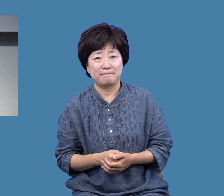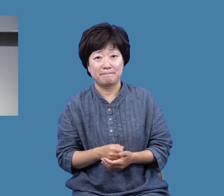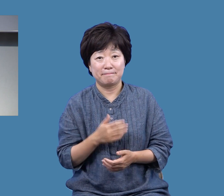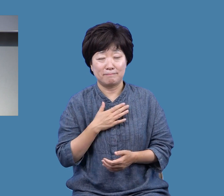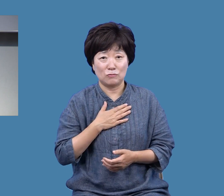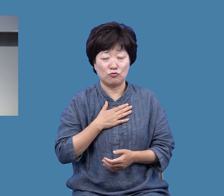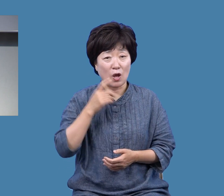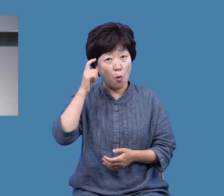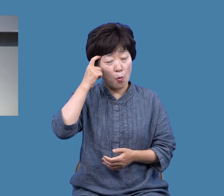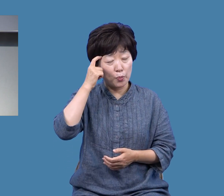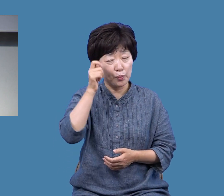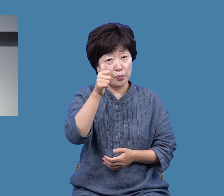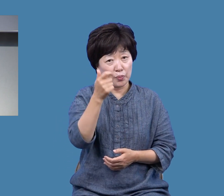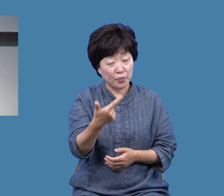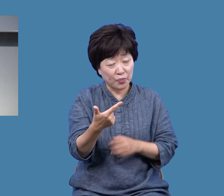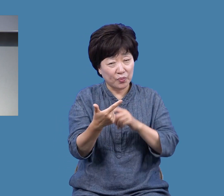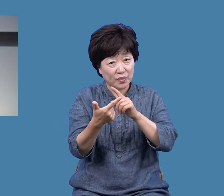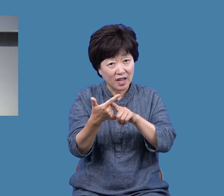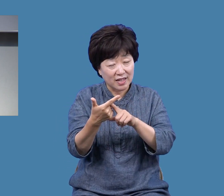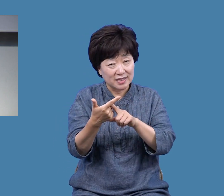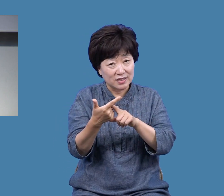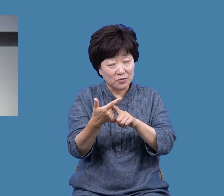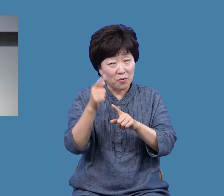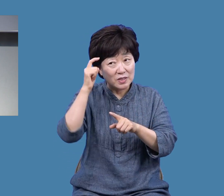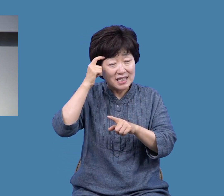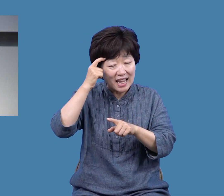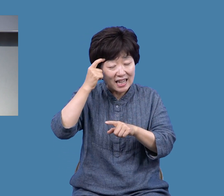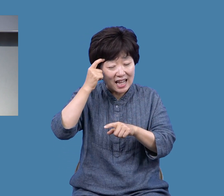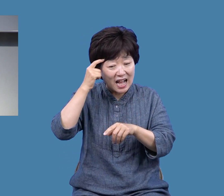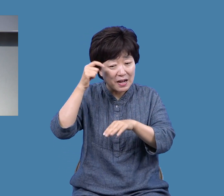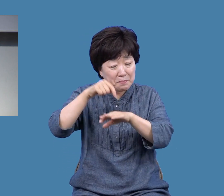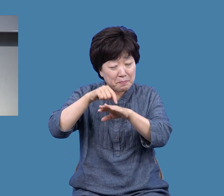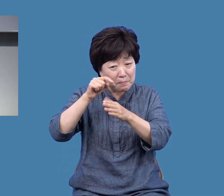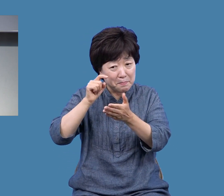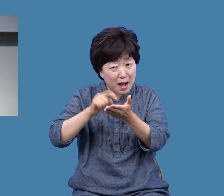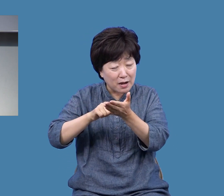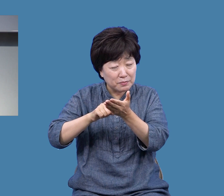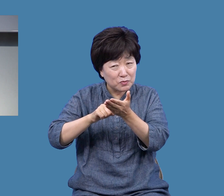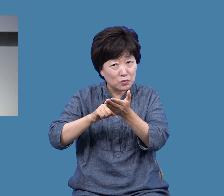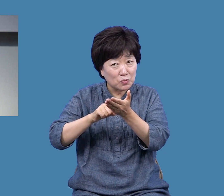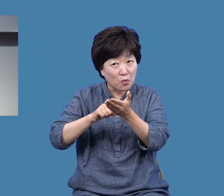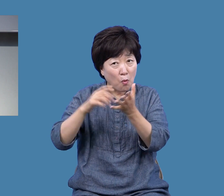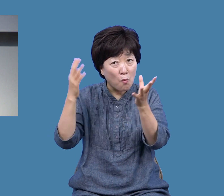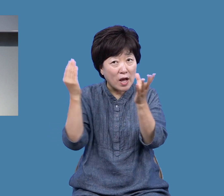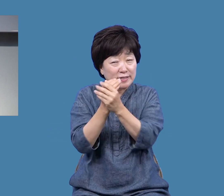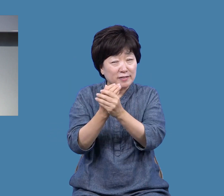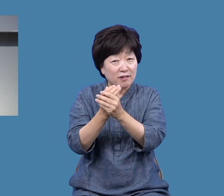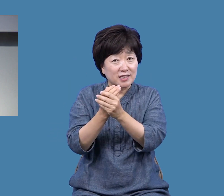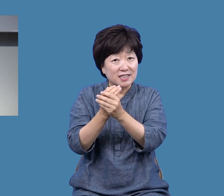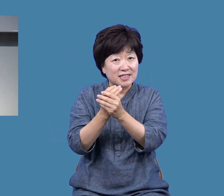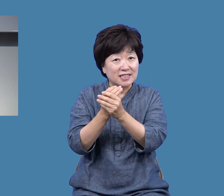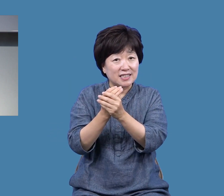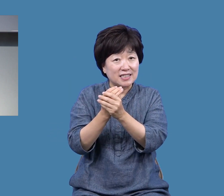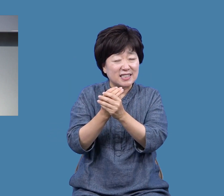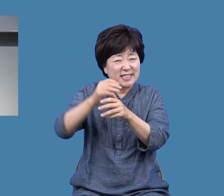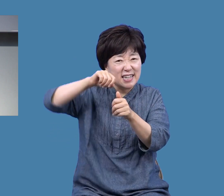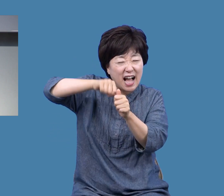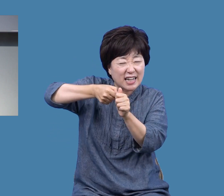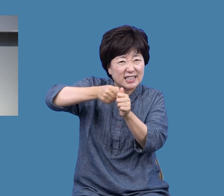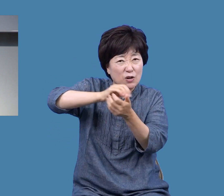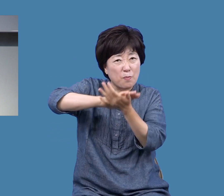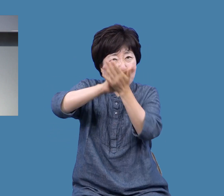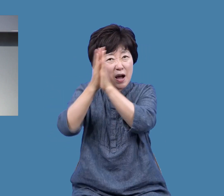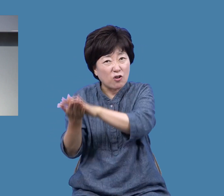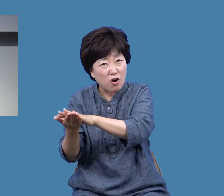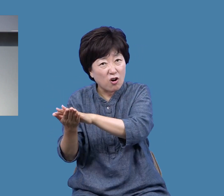우리의 혼까지도 만약 하나님께서 그렇게 강제적으로 바꾸신다면 우리의 자아는 어떻게